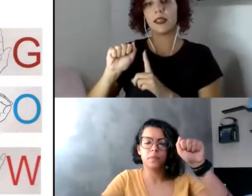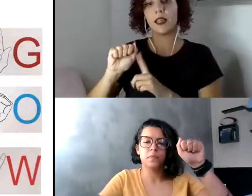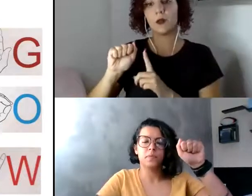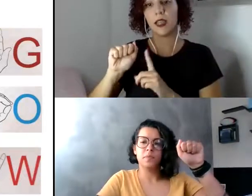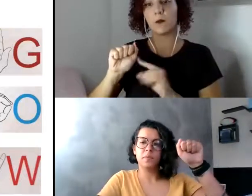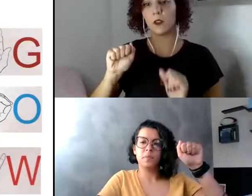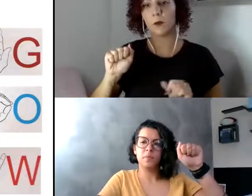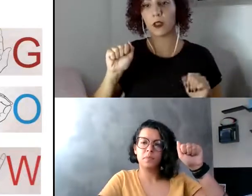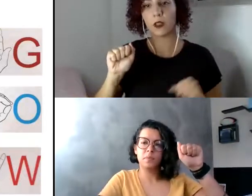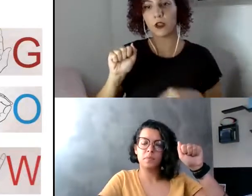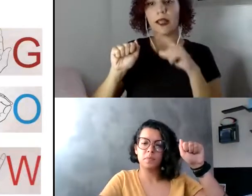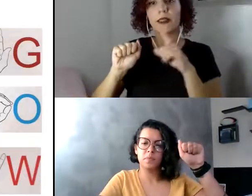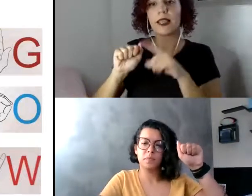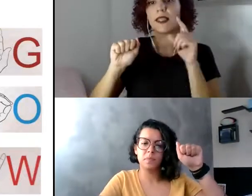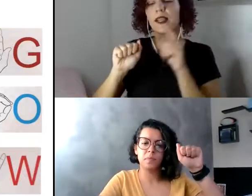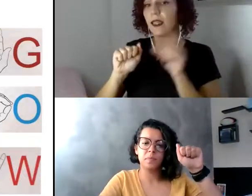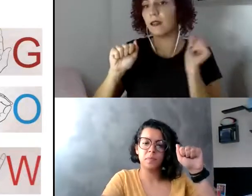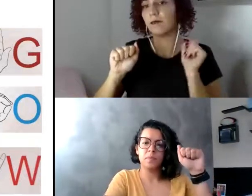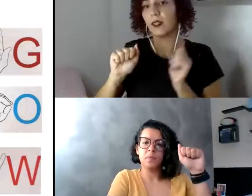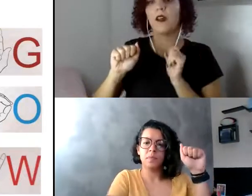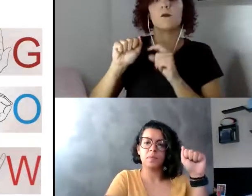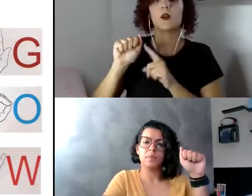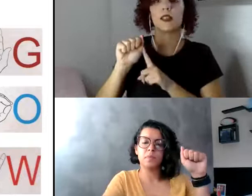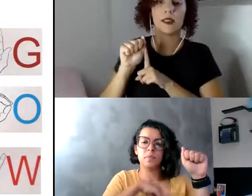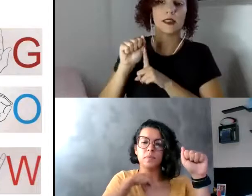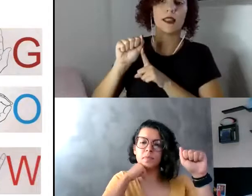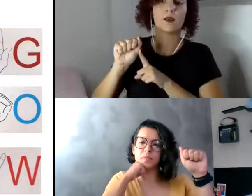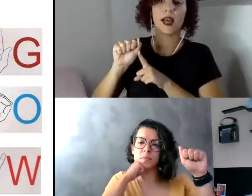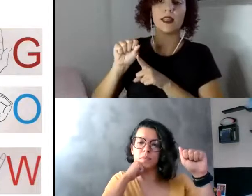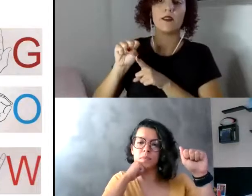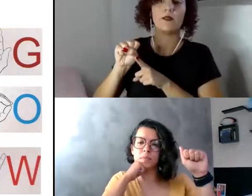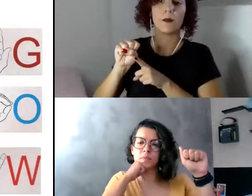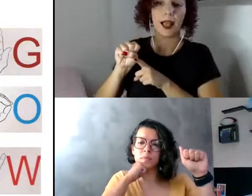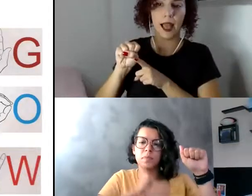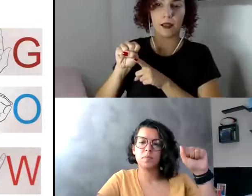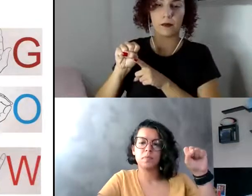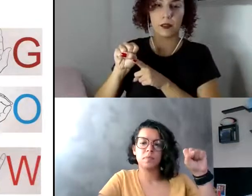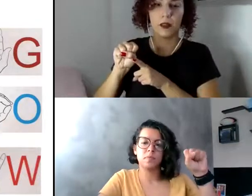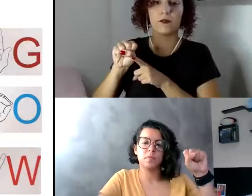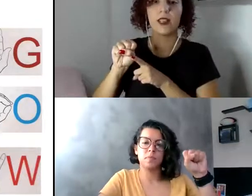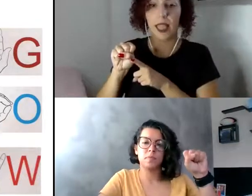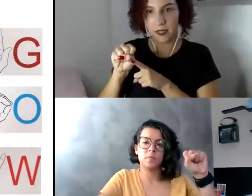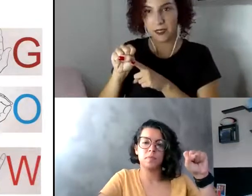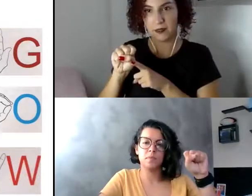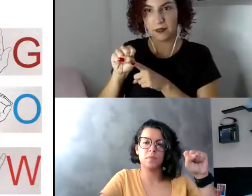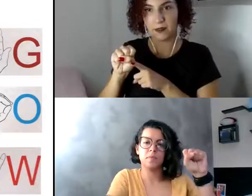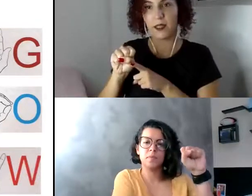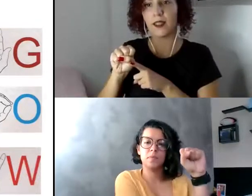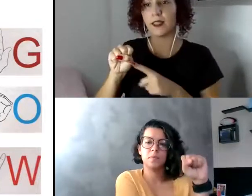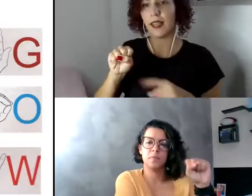esse dedão aqui, ele é muito importante, porque ele tem que estar aqui. Porque se esse dedão sai daqui e vem para cá, vira